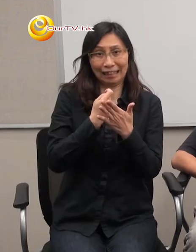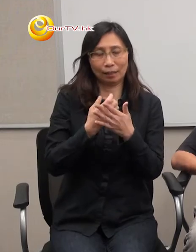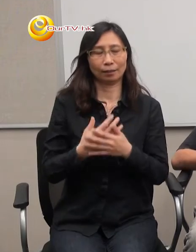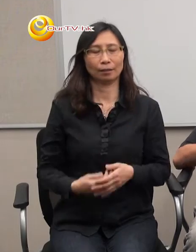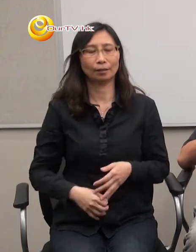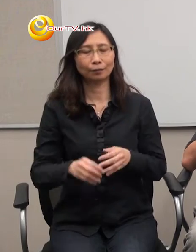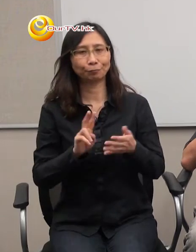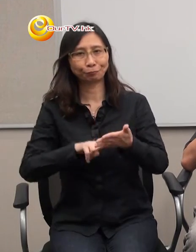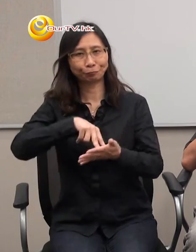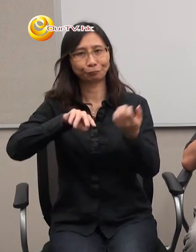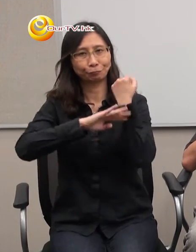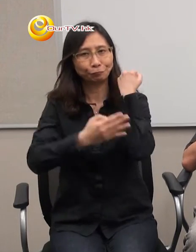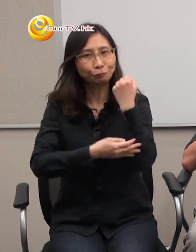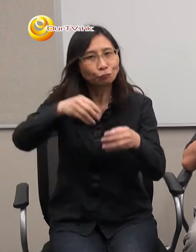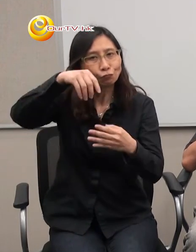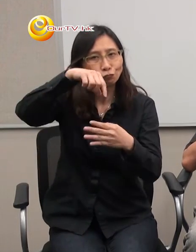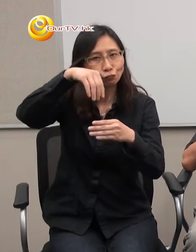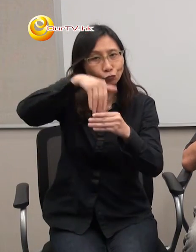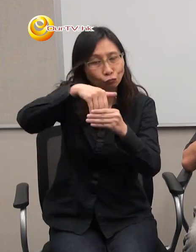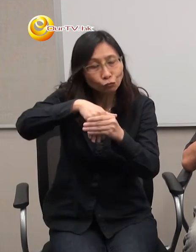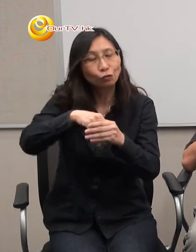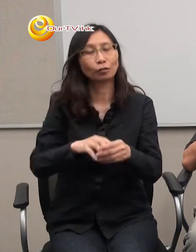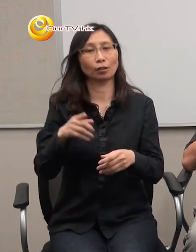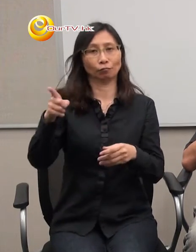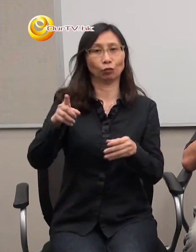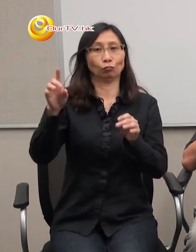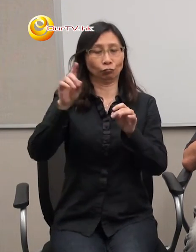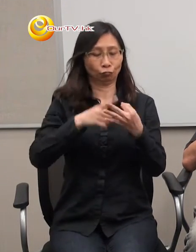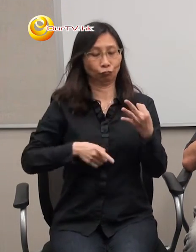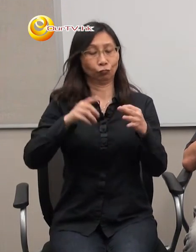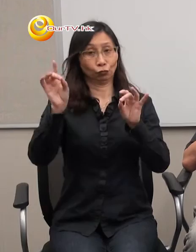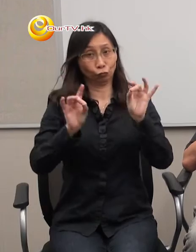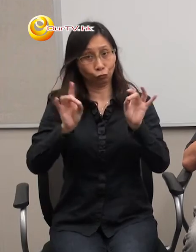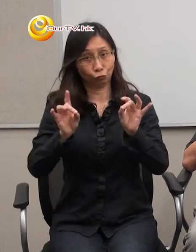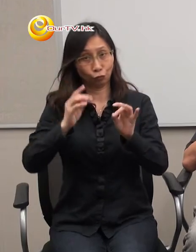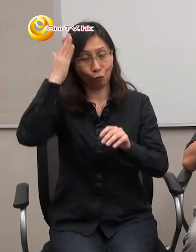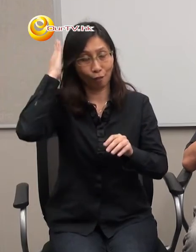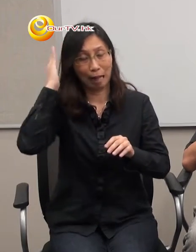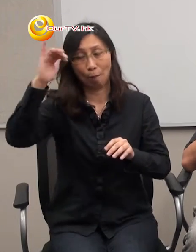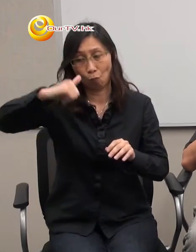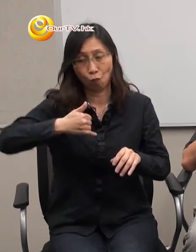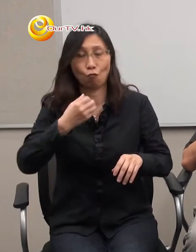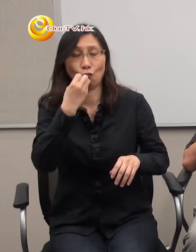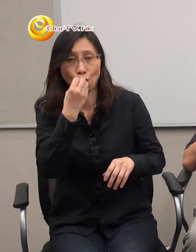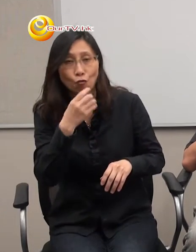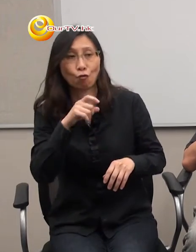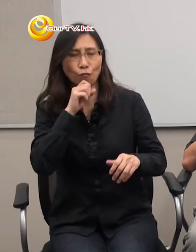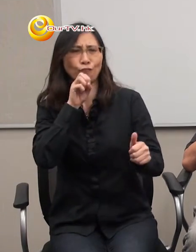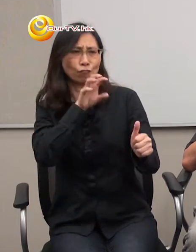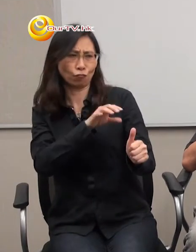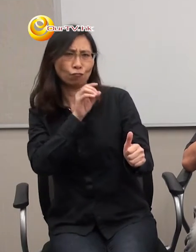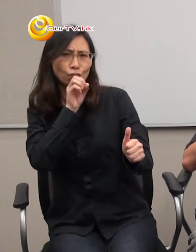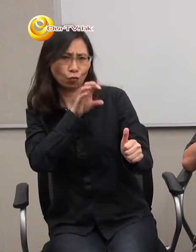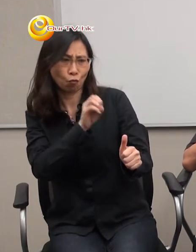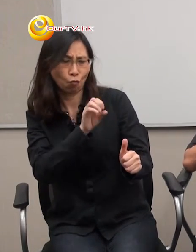间。張德江下來究竟有些什麼訓話，或者有些什麼忠告，又會不會對梁振英跟著